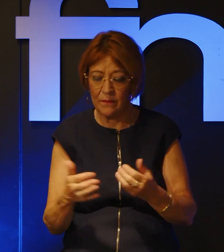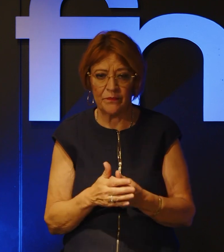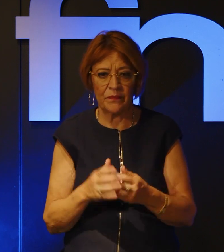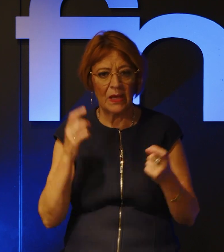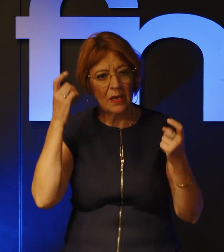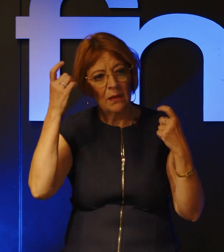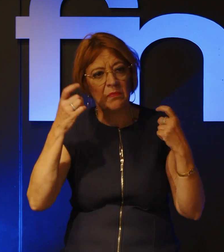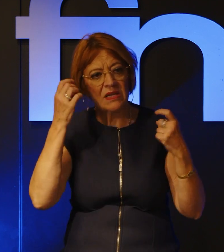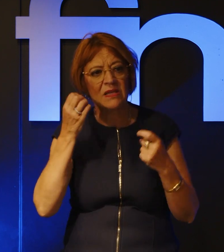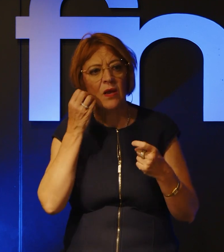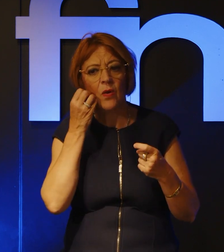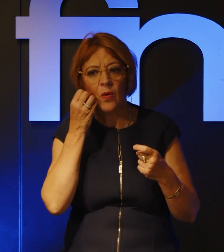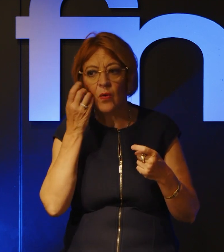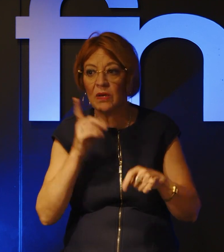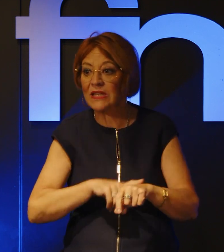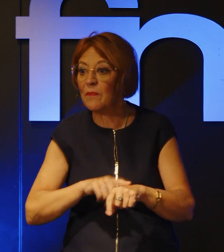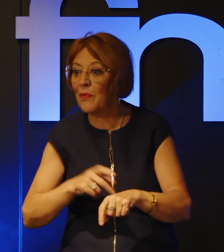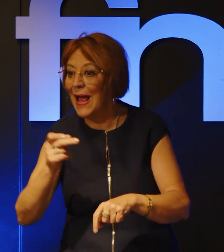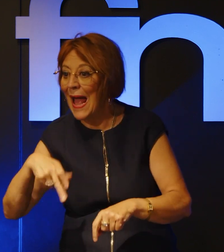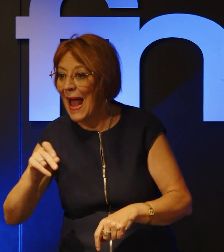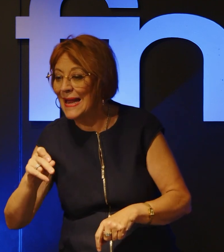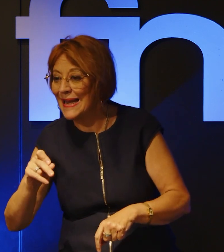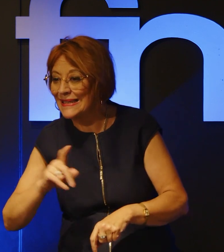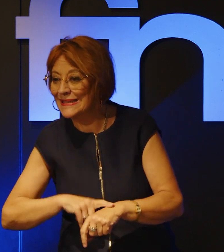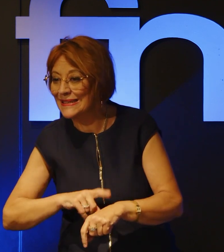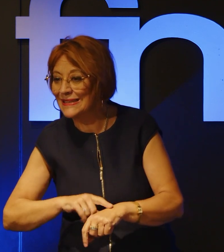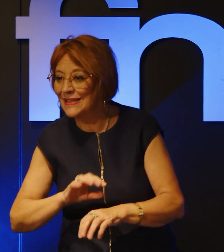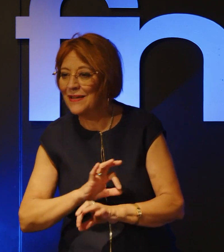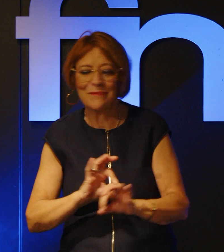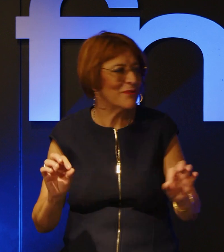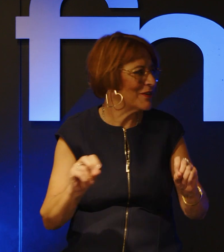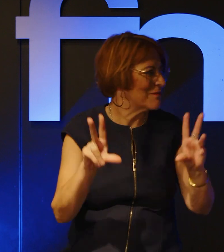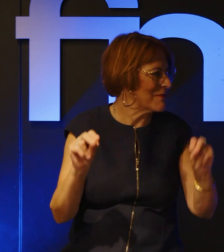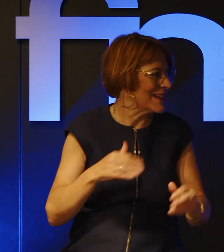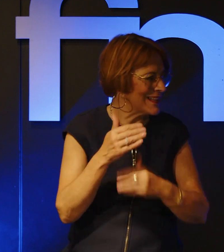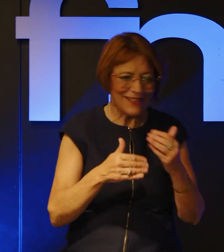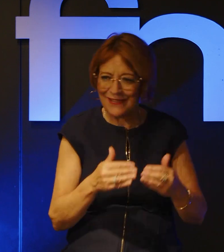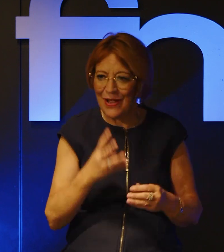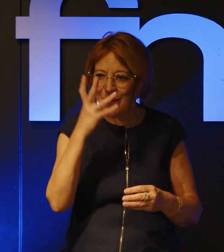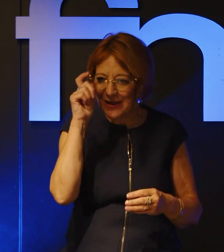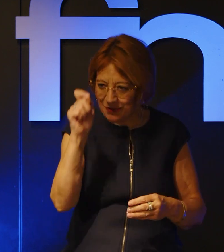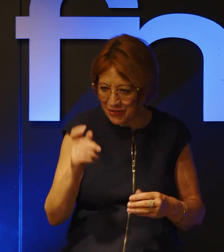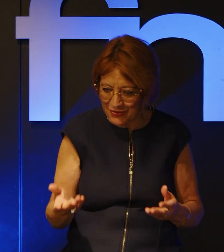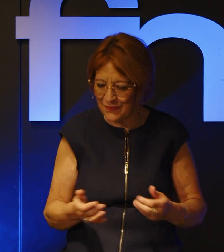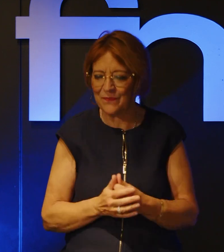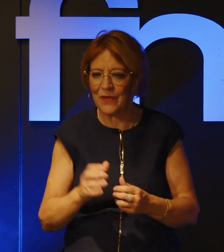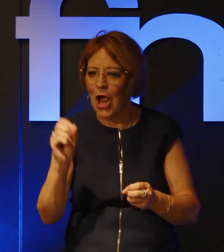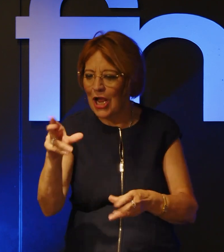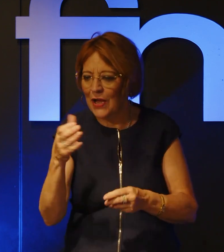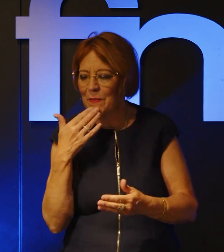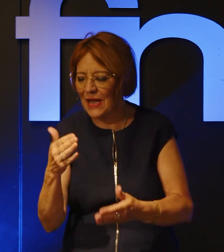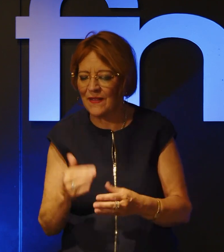pensarmos como é que é todo tempo Ana Isa já agora minutos ah ok hã